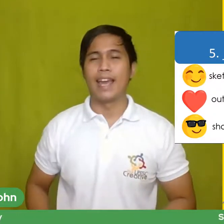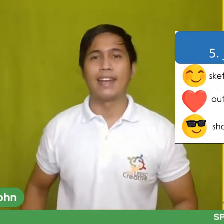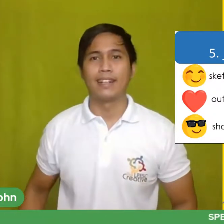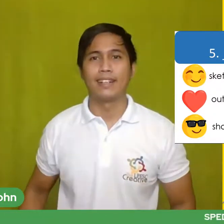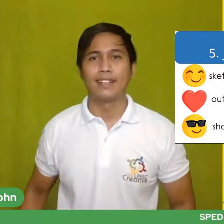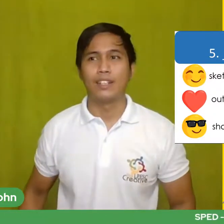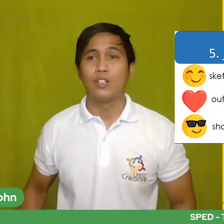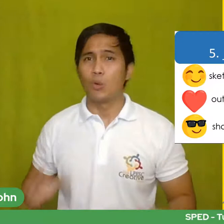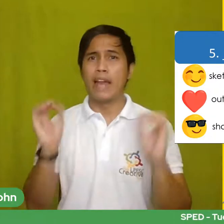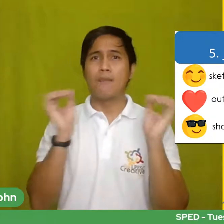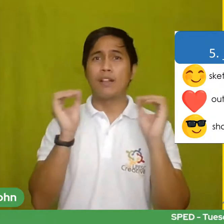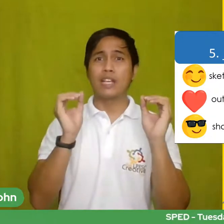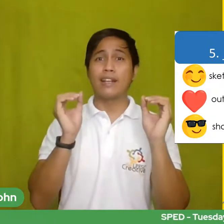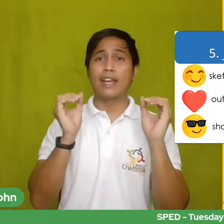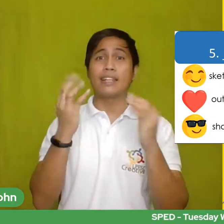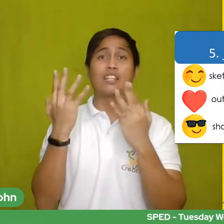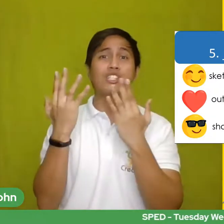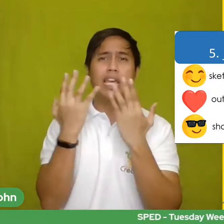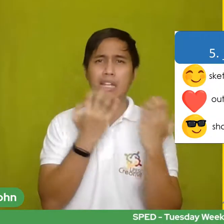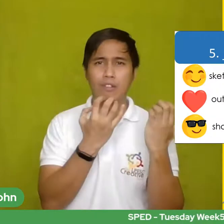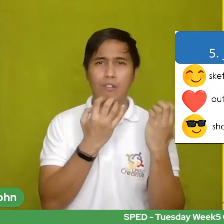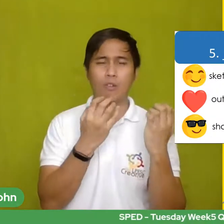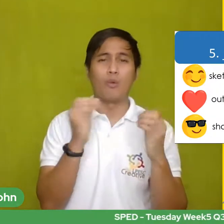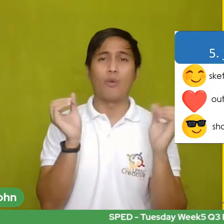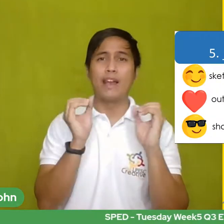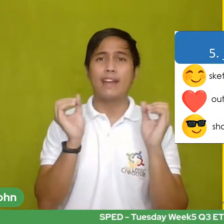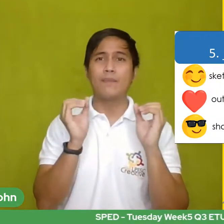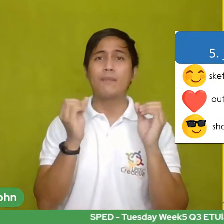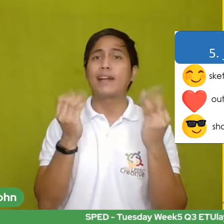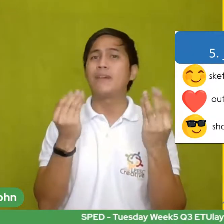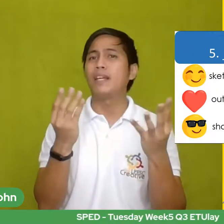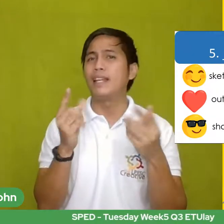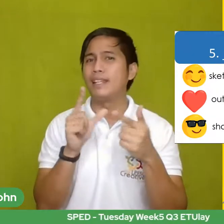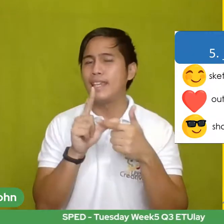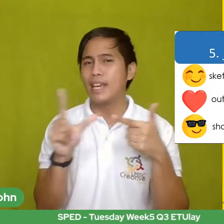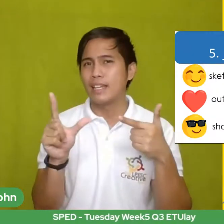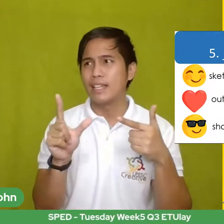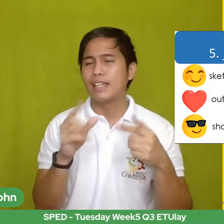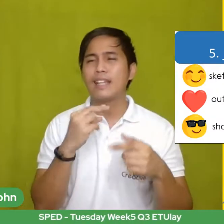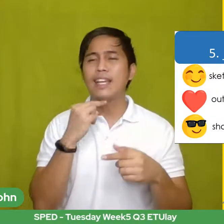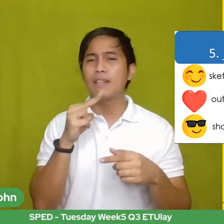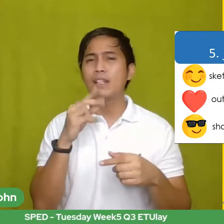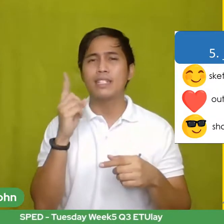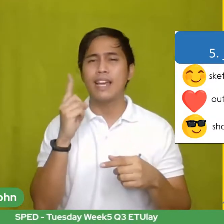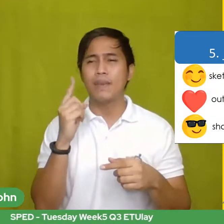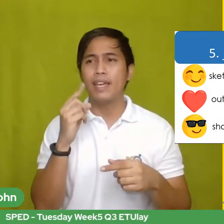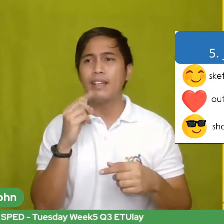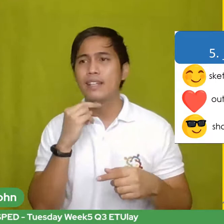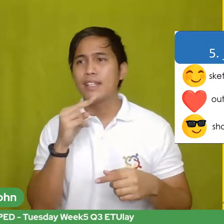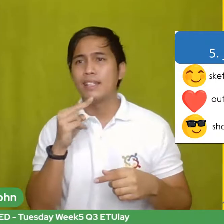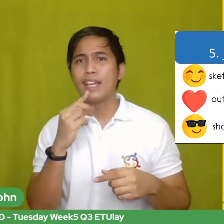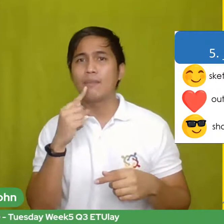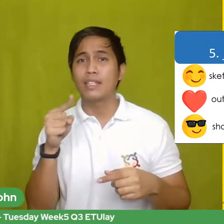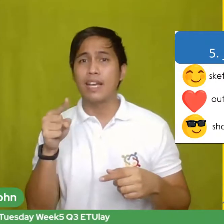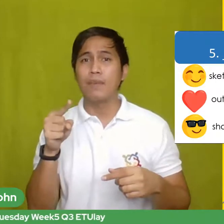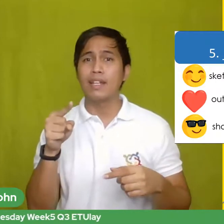Ayan. Wala naman siyang nakitang shade. Wala namang maraming linya. Kaya hindi natin masasabing, na